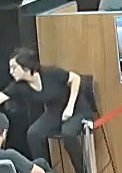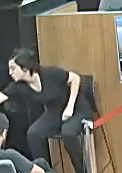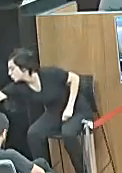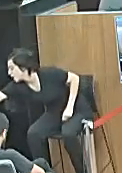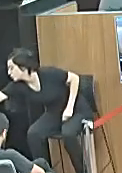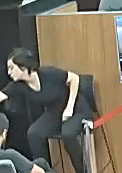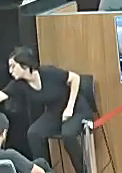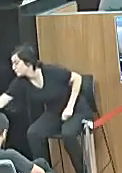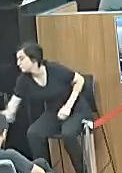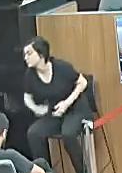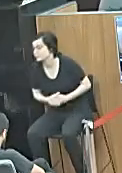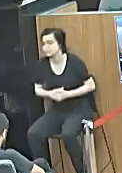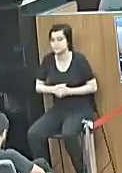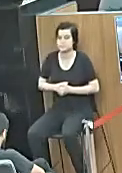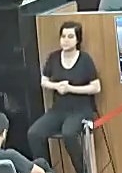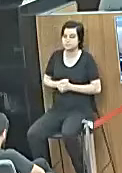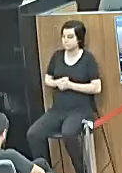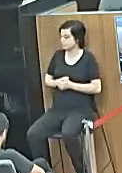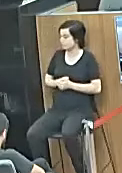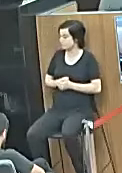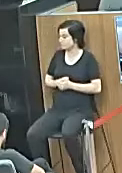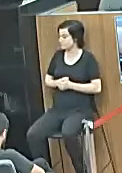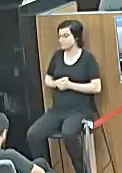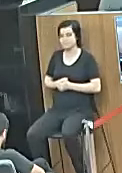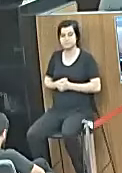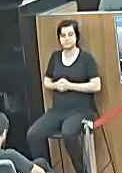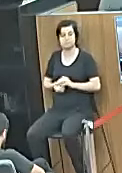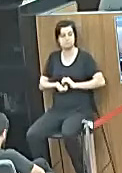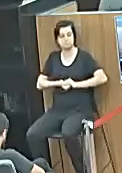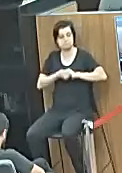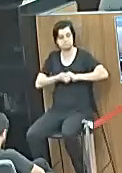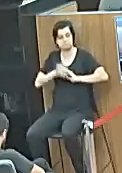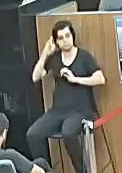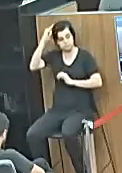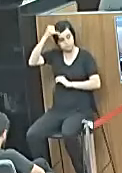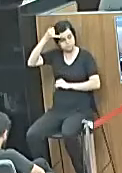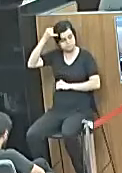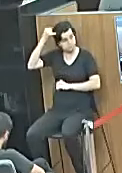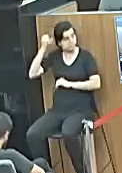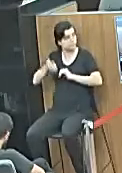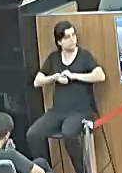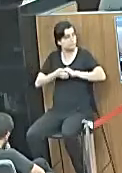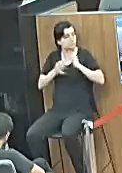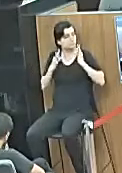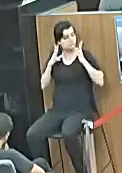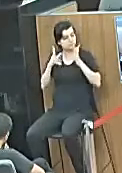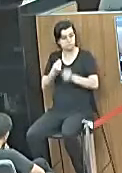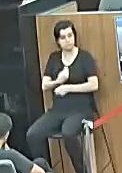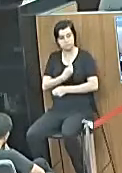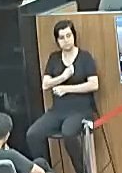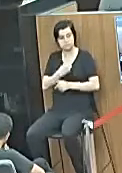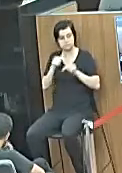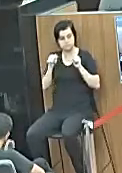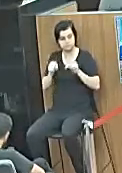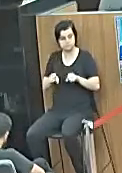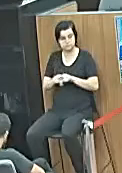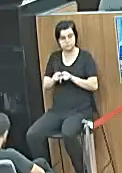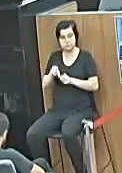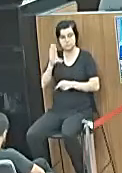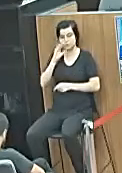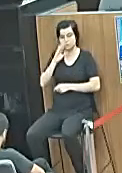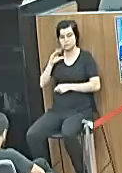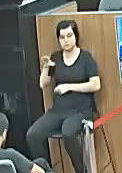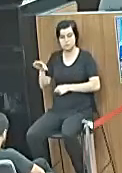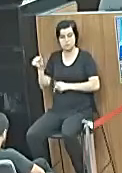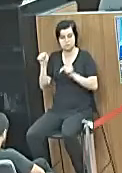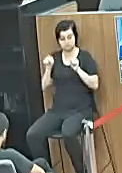comissão deputado estadual joão torres freire que na sua pessoa cumprimento todos e todas funcionários da